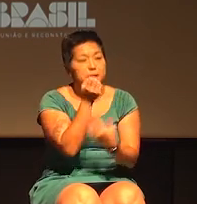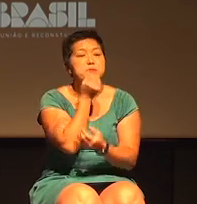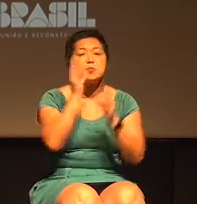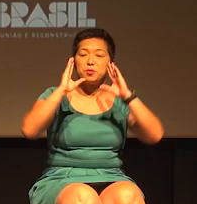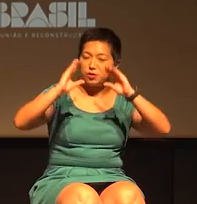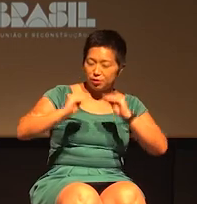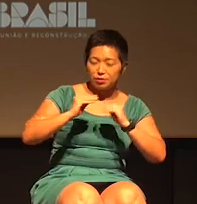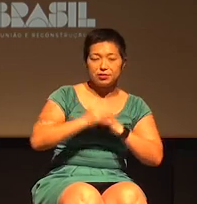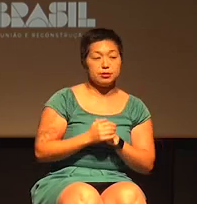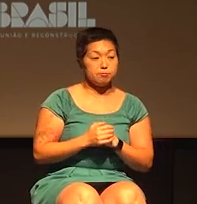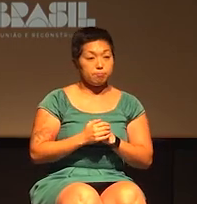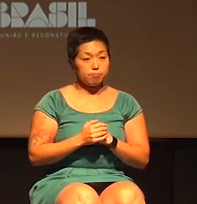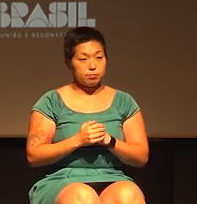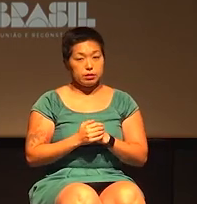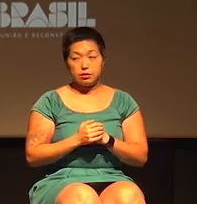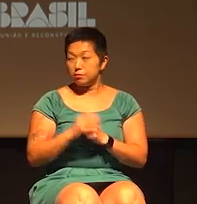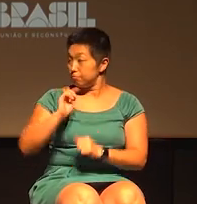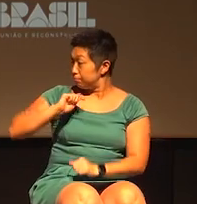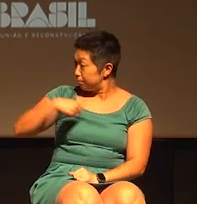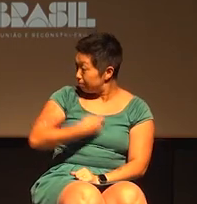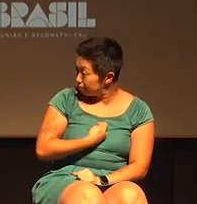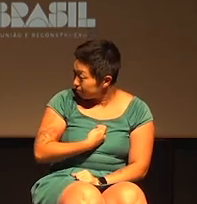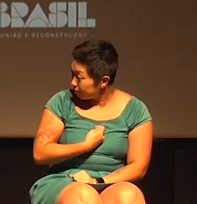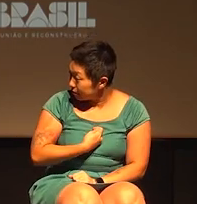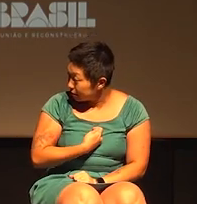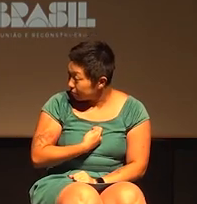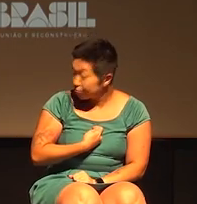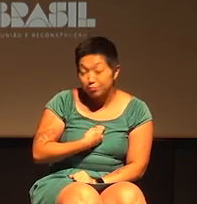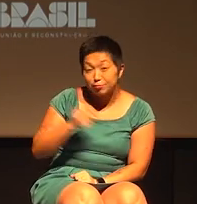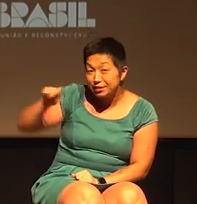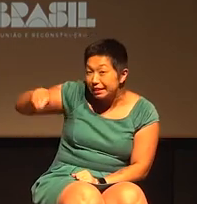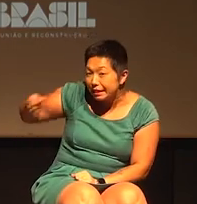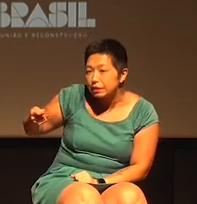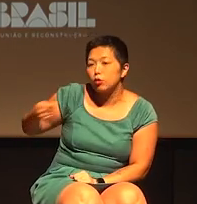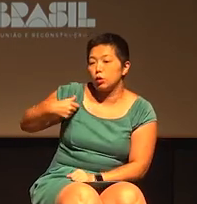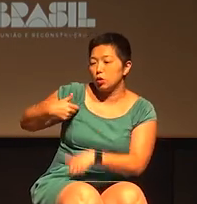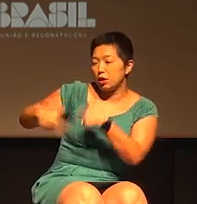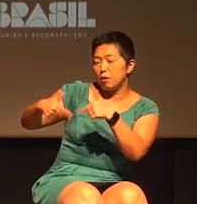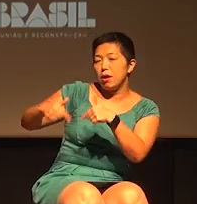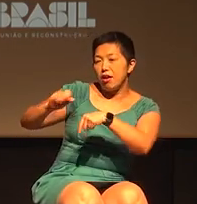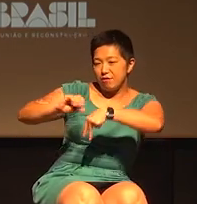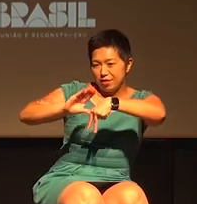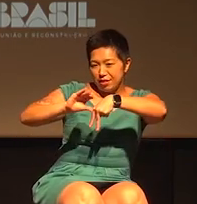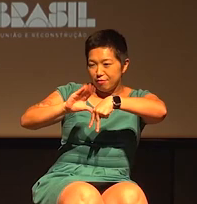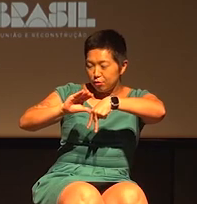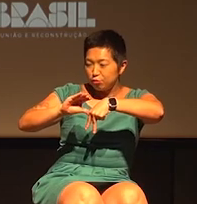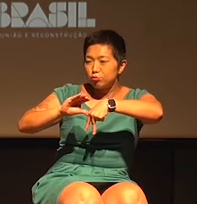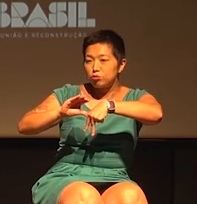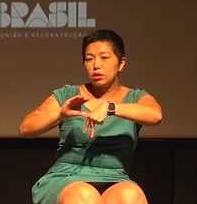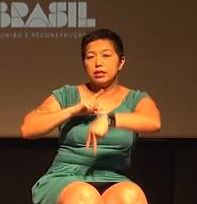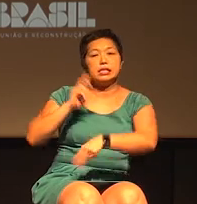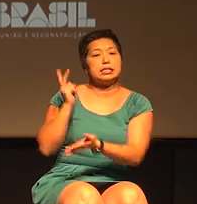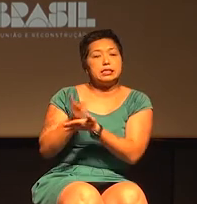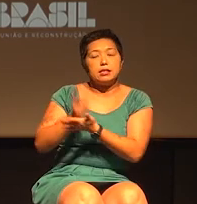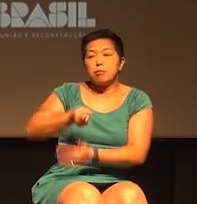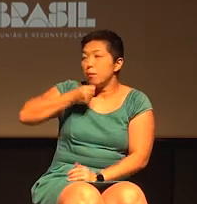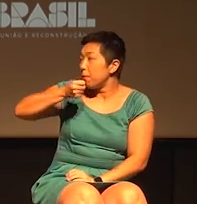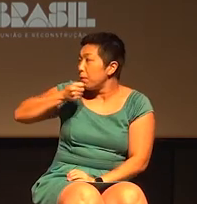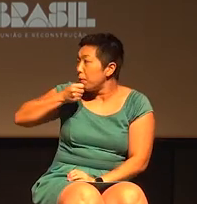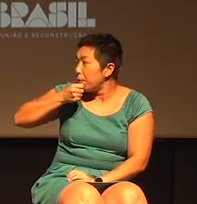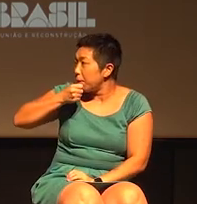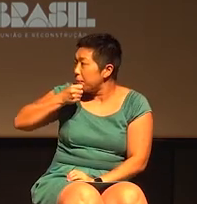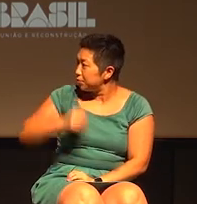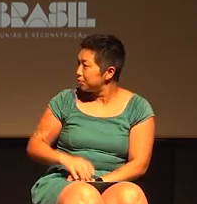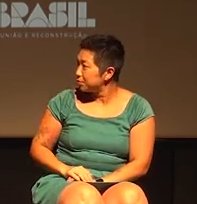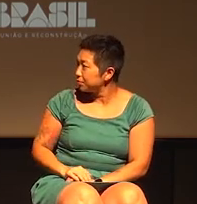noite eu tenho um sinal em Libras que eu ganhei quando eu trabalhava na TV Cultura e eu usava um microfone daqueles de